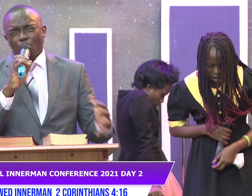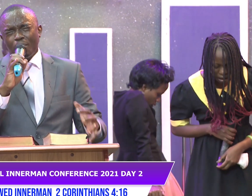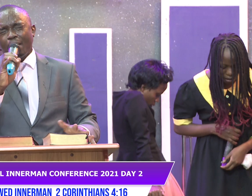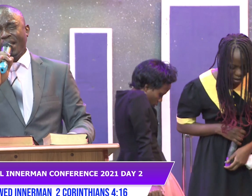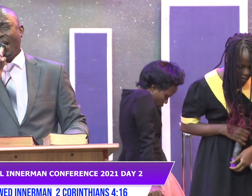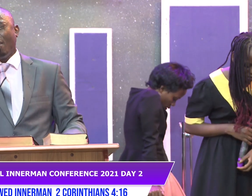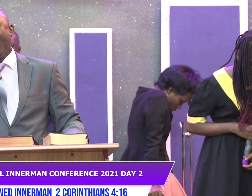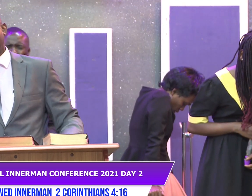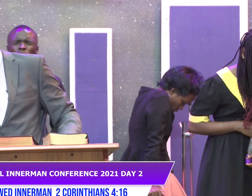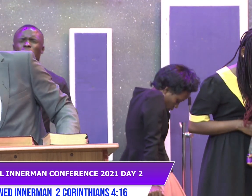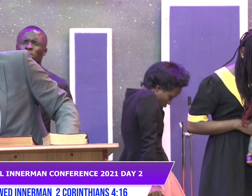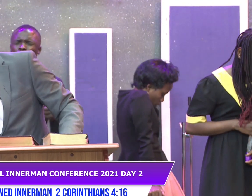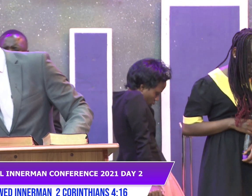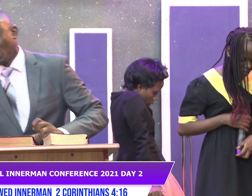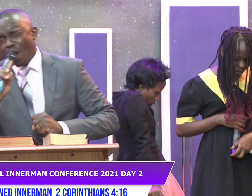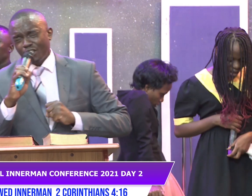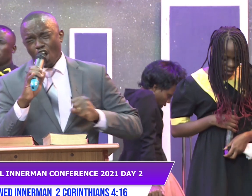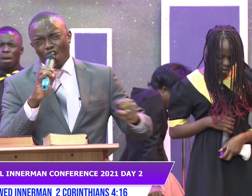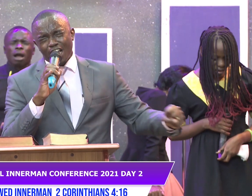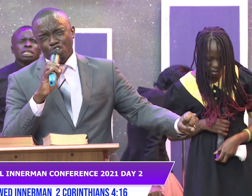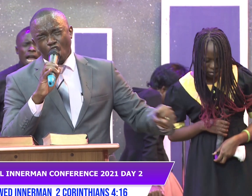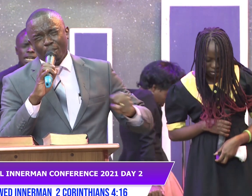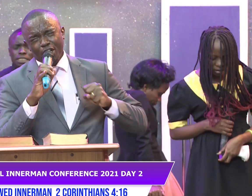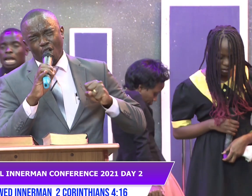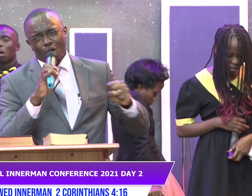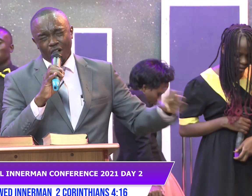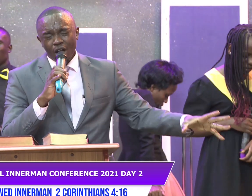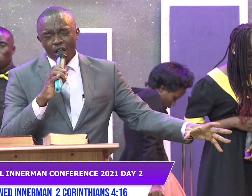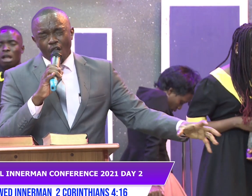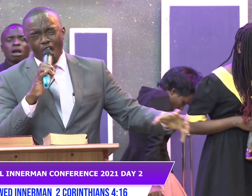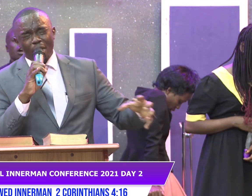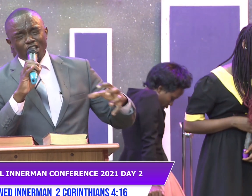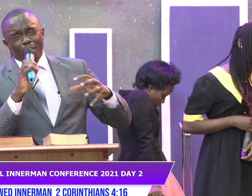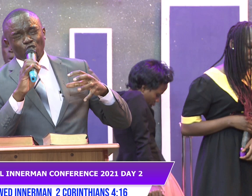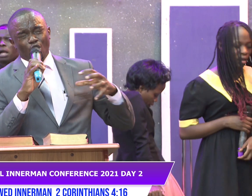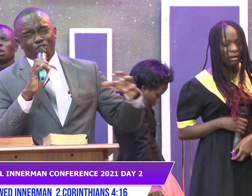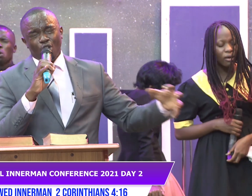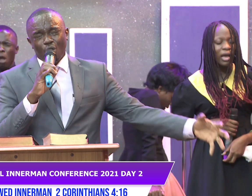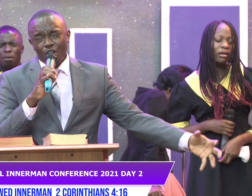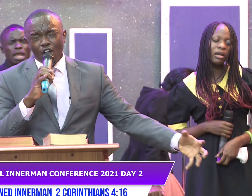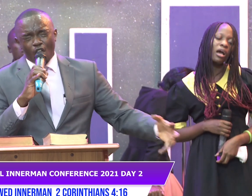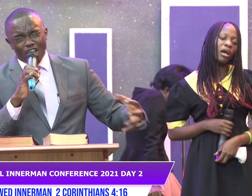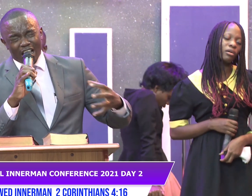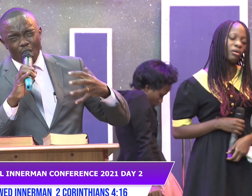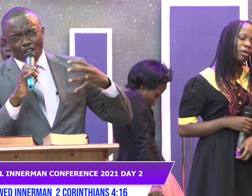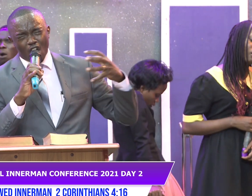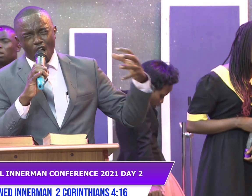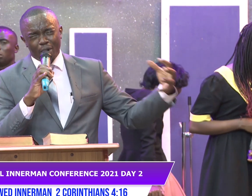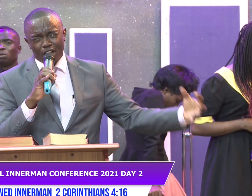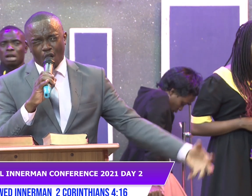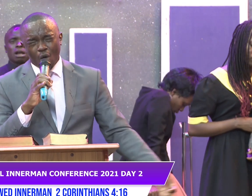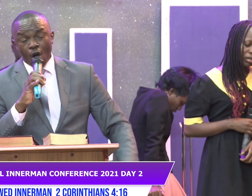n'oyogera mu luka 12:9 tiwajja okoleza omuliro omwoyo omutukuvu